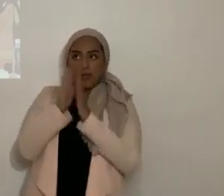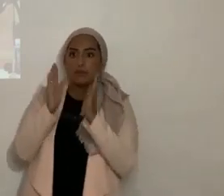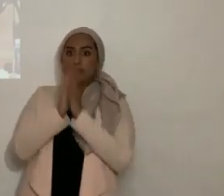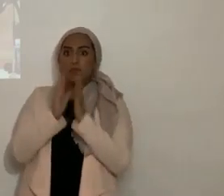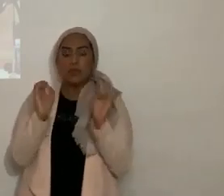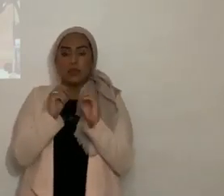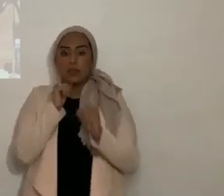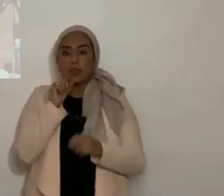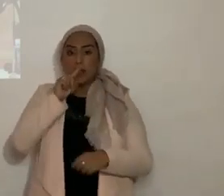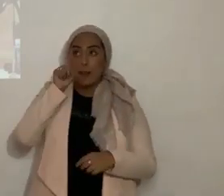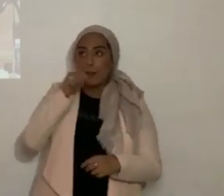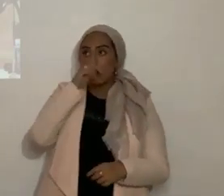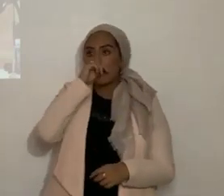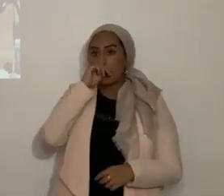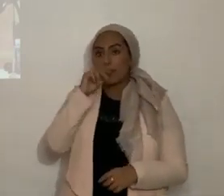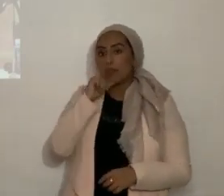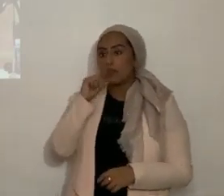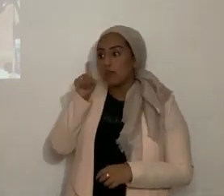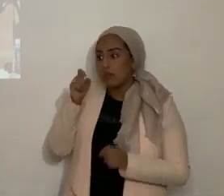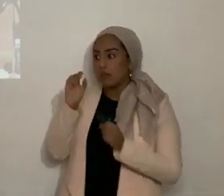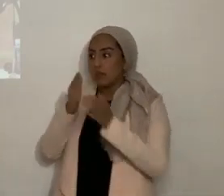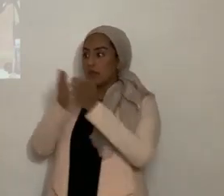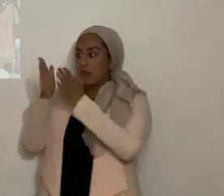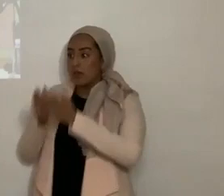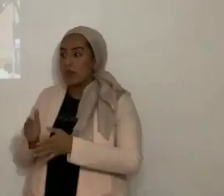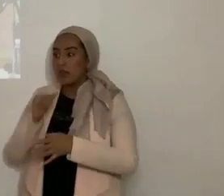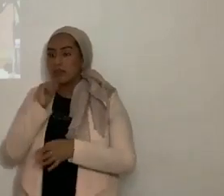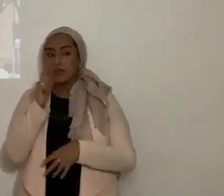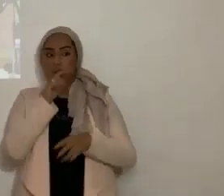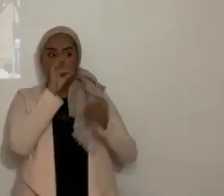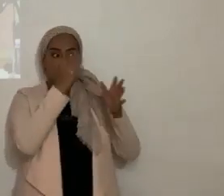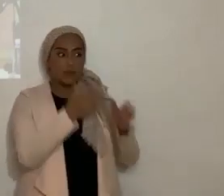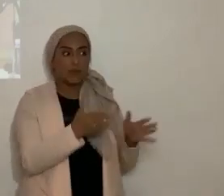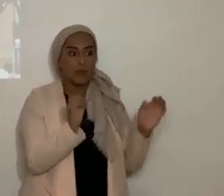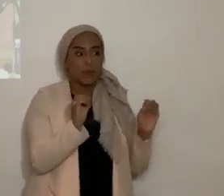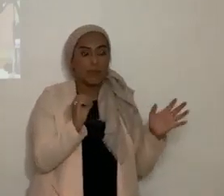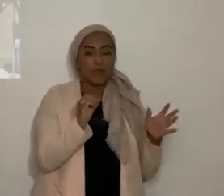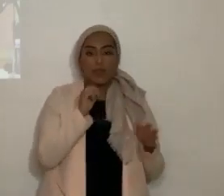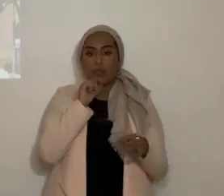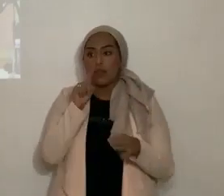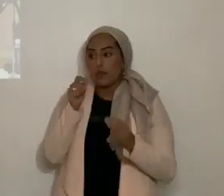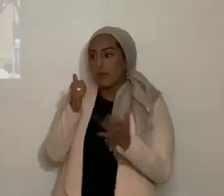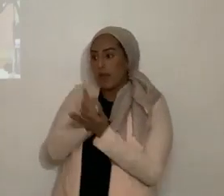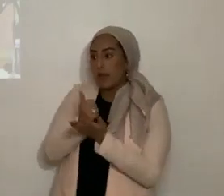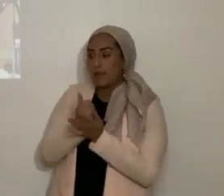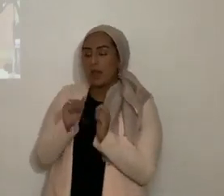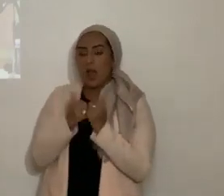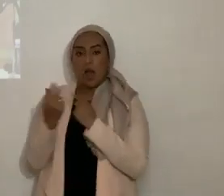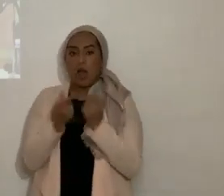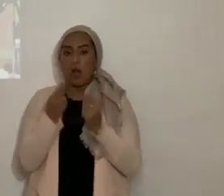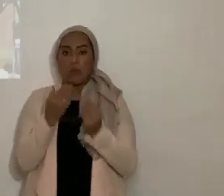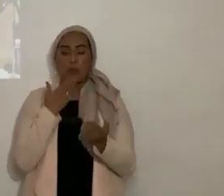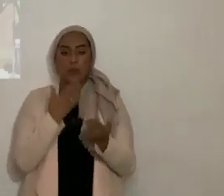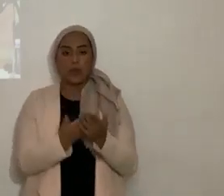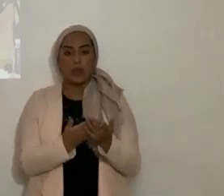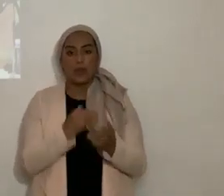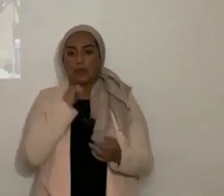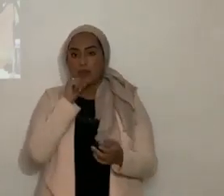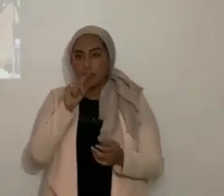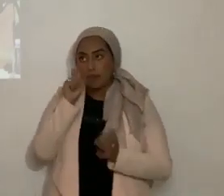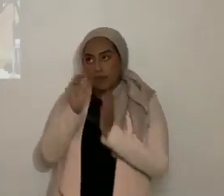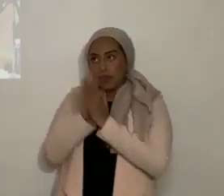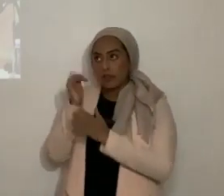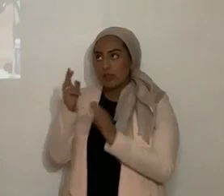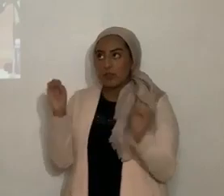oraste, no preguntaste a un anciano, no preguntaste a tu roe, no pediste consejo. Entonces, ¿cómo van a salir las cosas bien si no consultaste